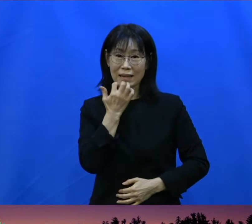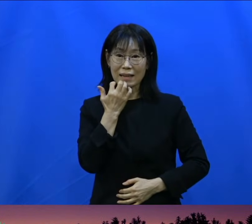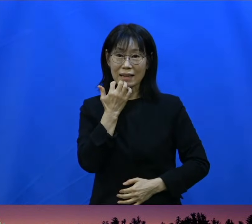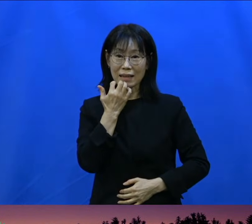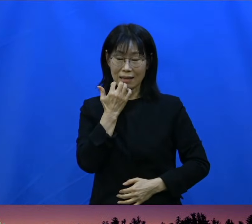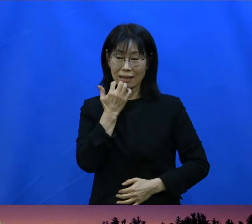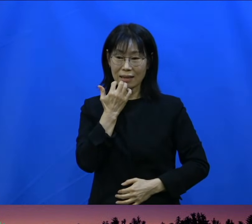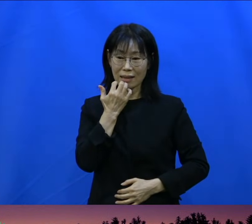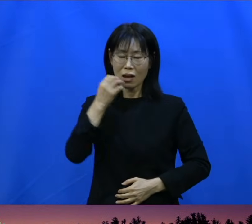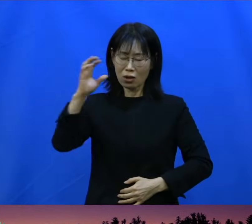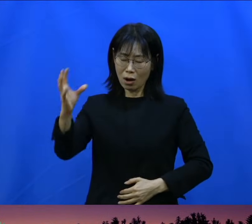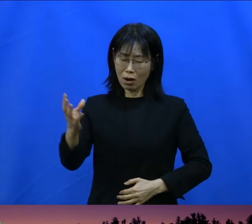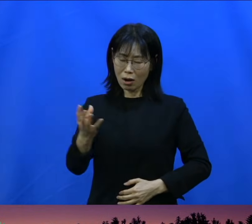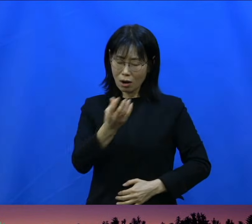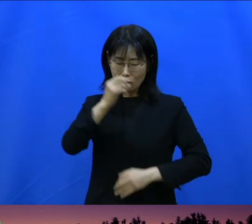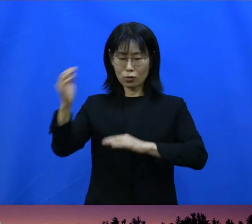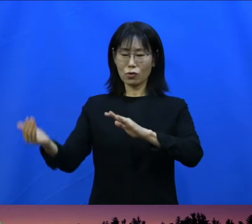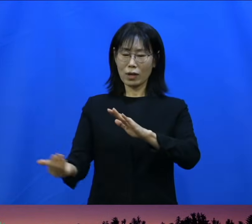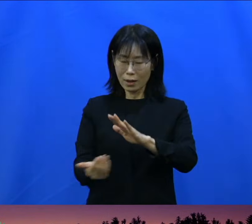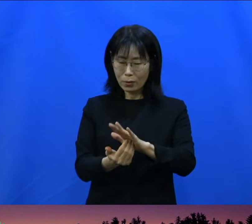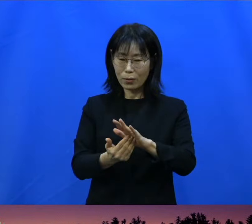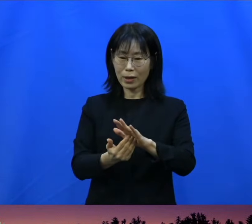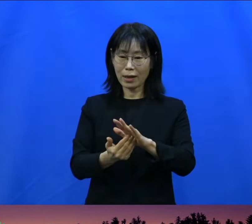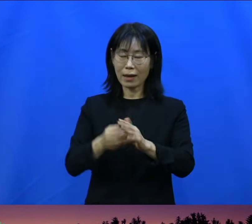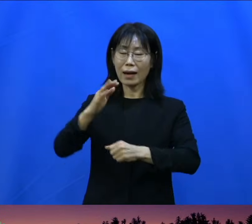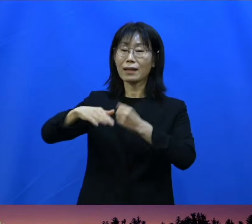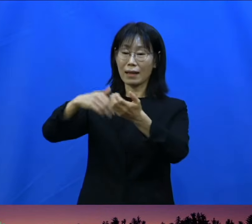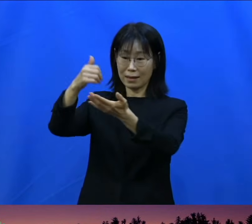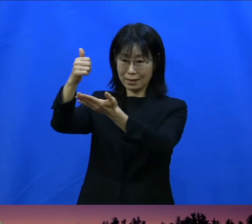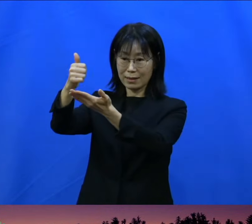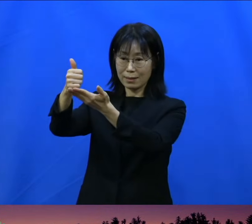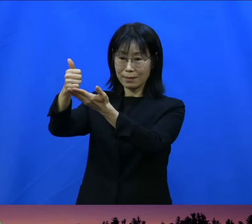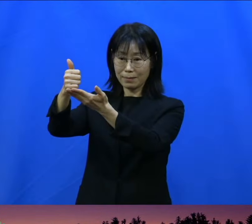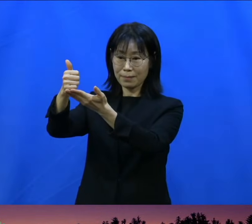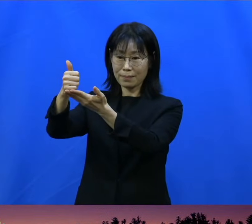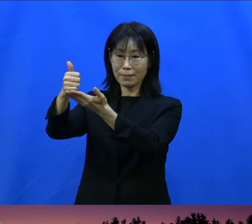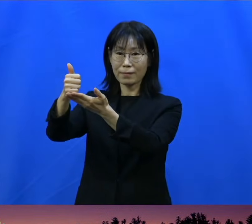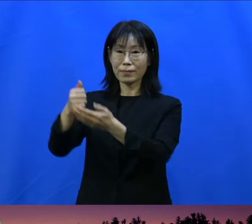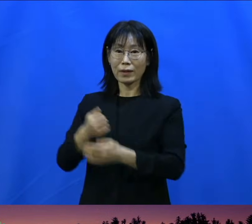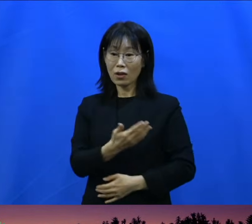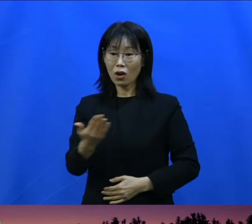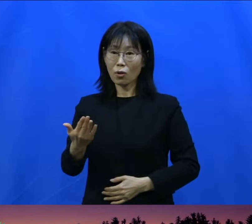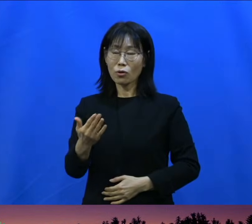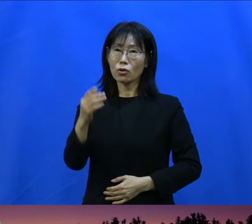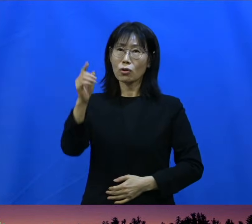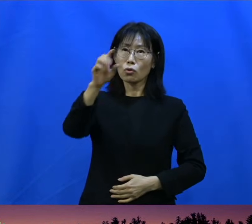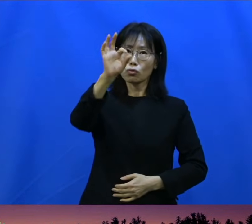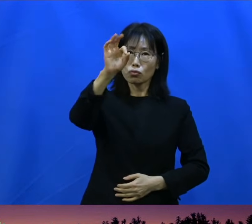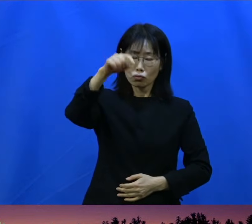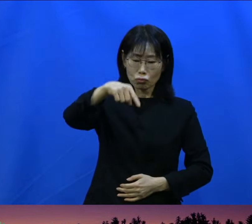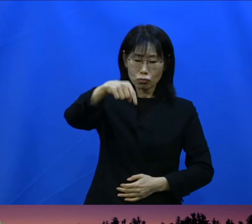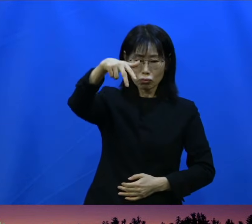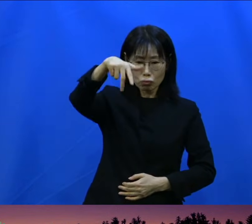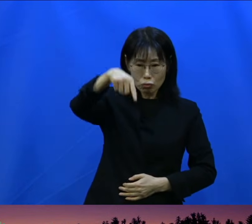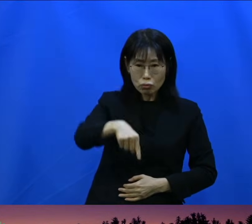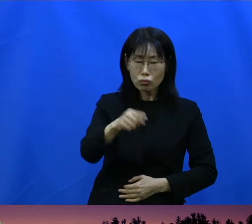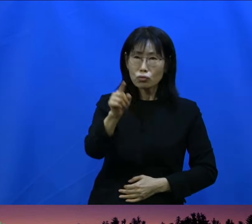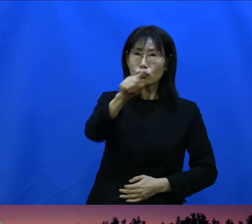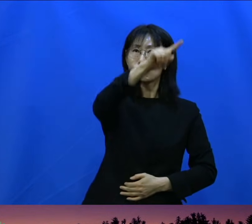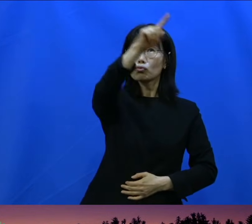그분이 광대하시다 할 때 그 광대가 얼마나 하는지. 여러분, 우주가 얼마나 큰지 인간이 아직 몰라요. 우주